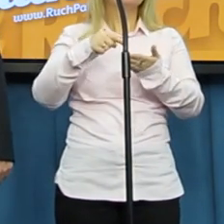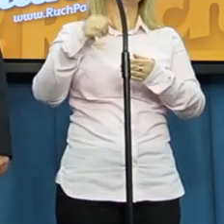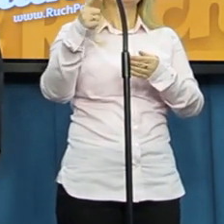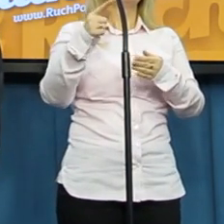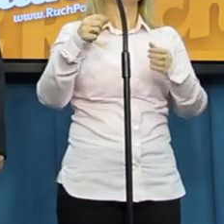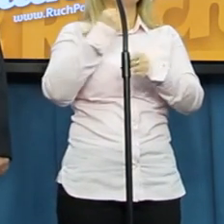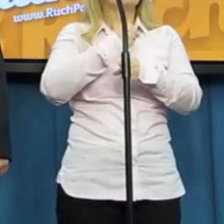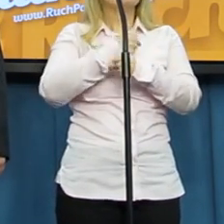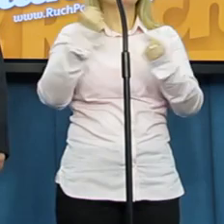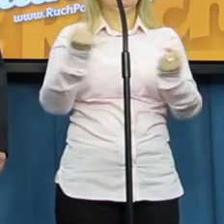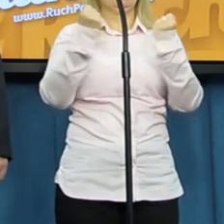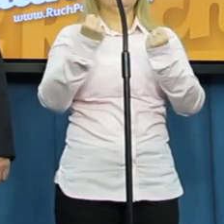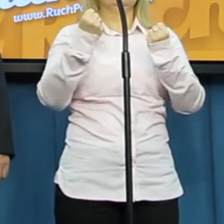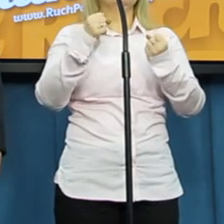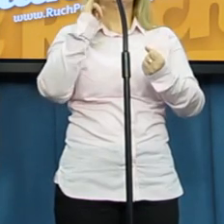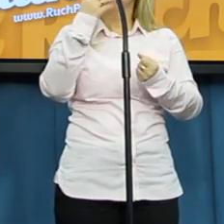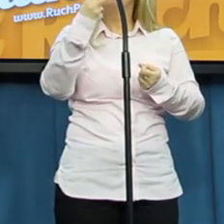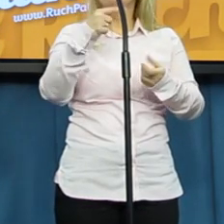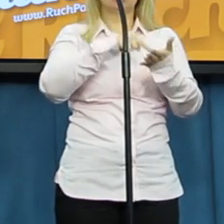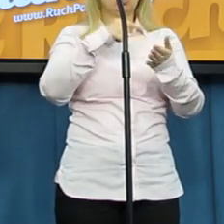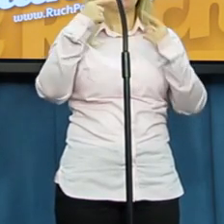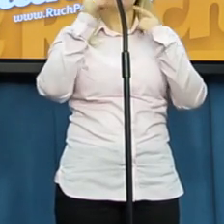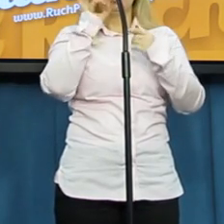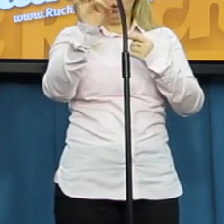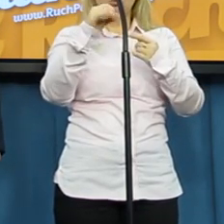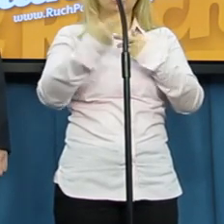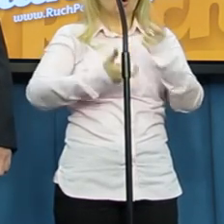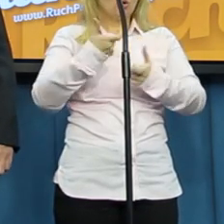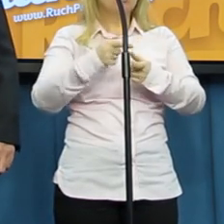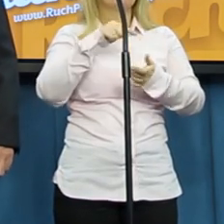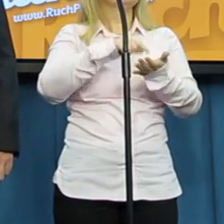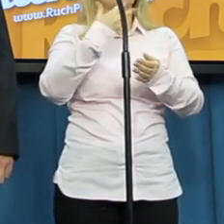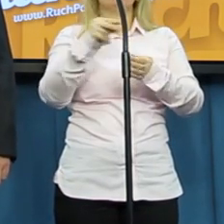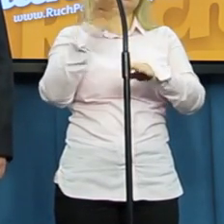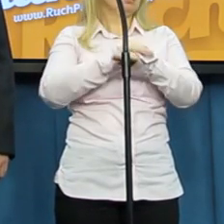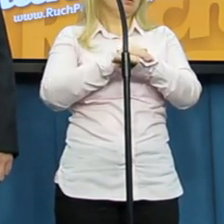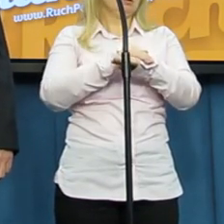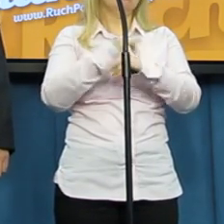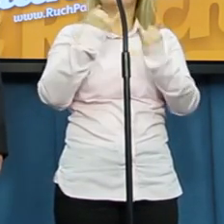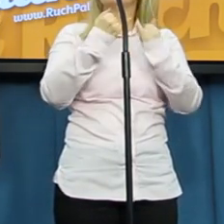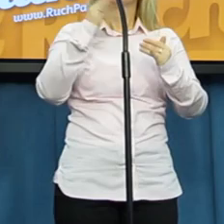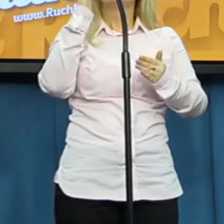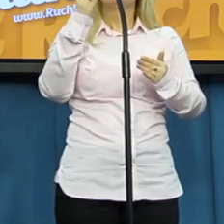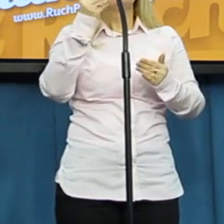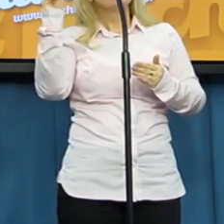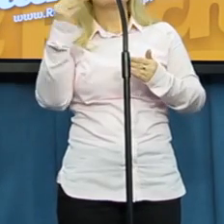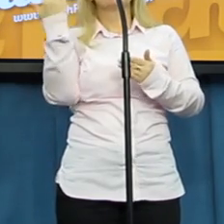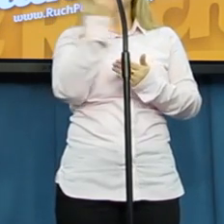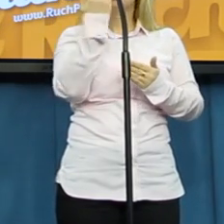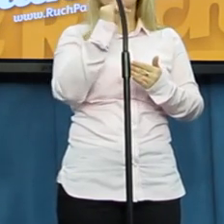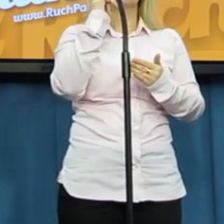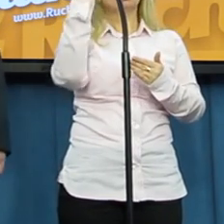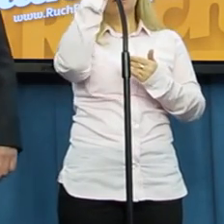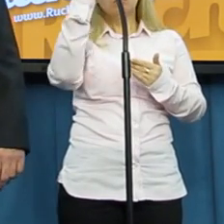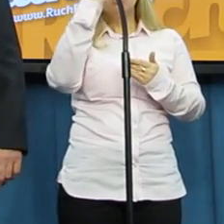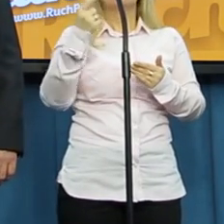odpowiada, nie, tutaj się na pewno nie zgodzimy. I jeżeli będzie więcej czytania i myślenia, to będzie mniej, jakby